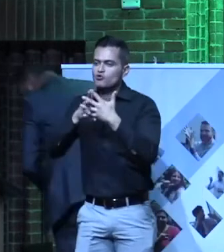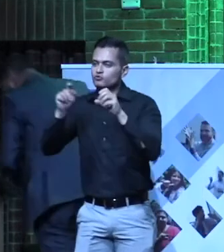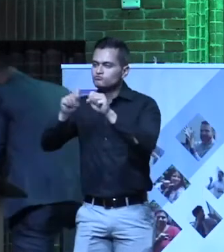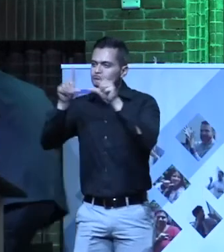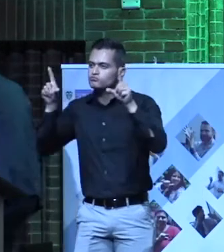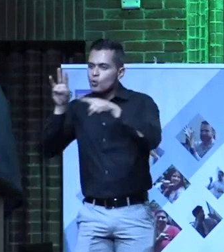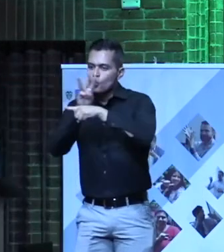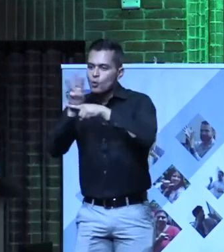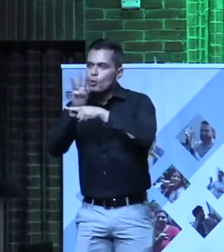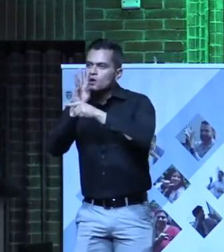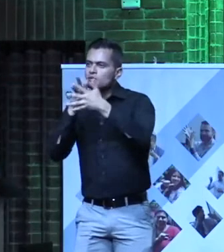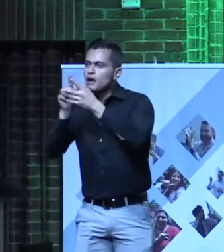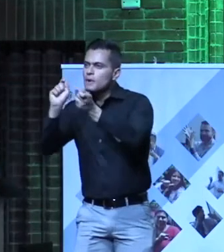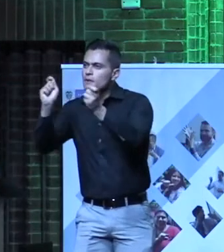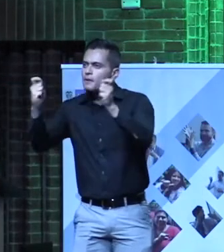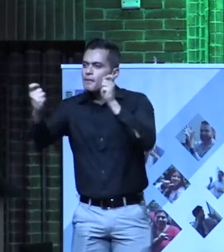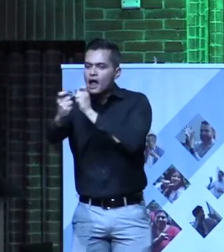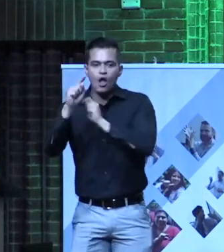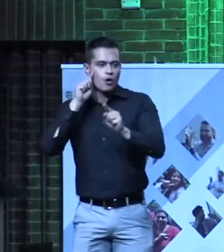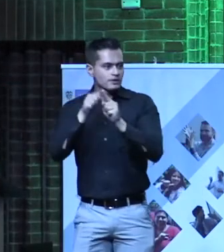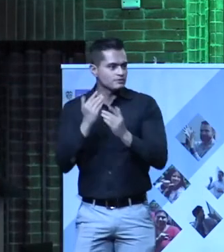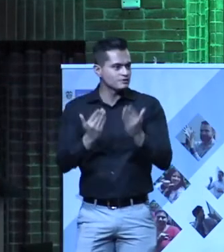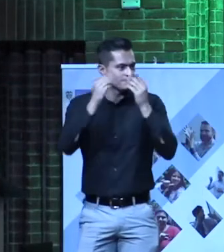de las personas con discapacidad auditiva.